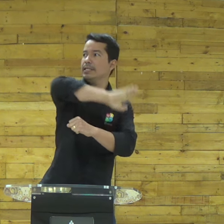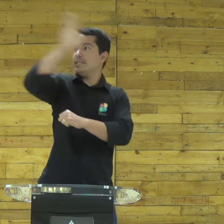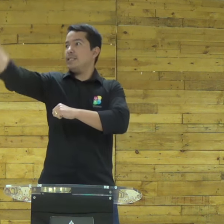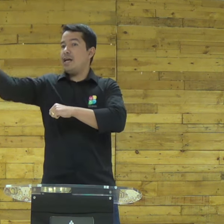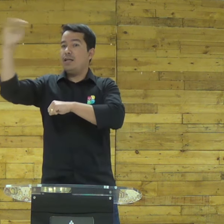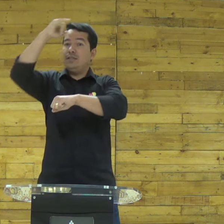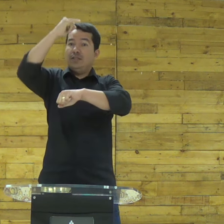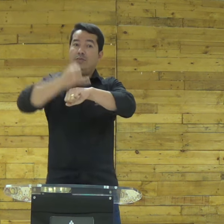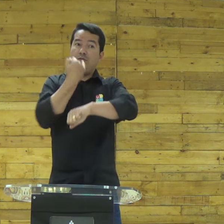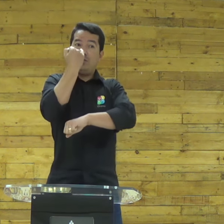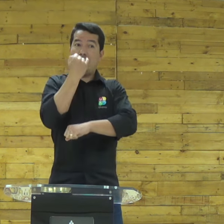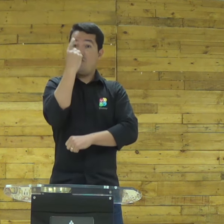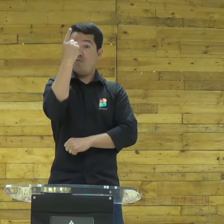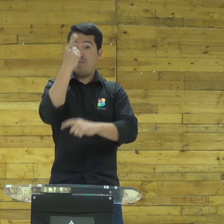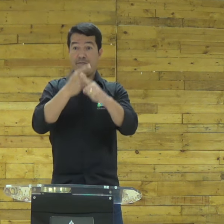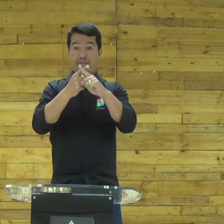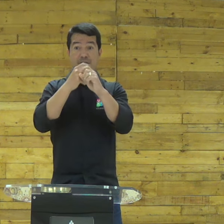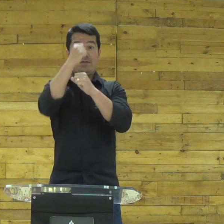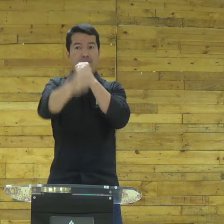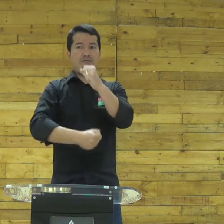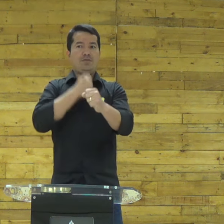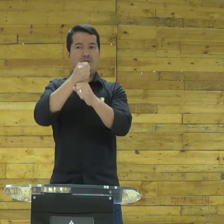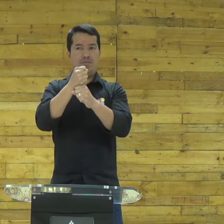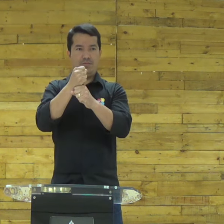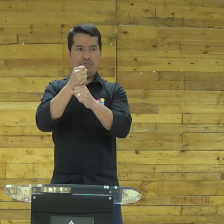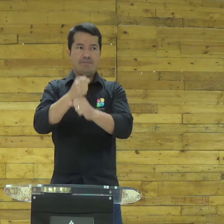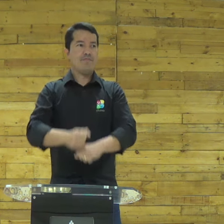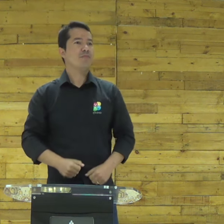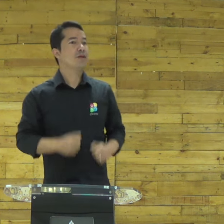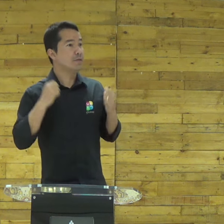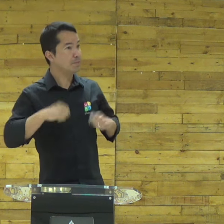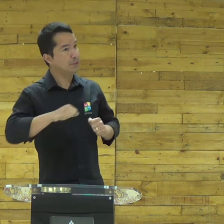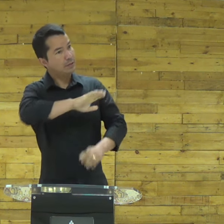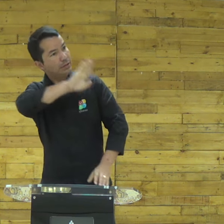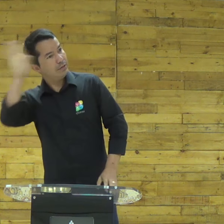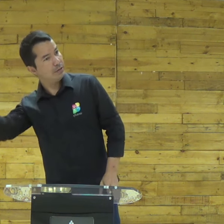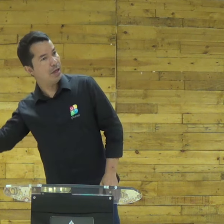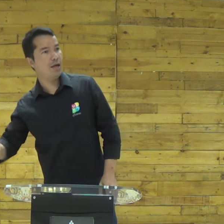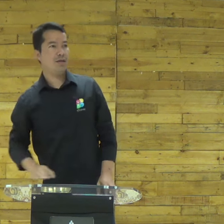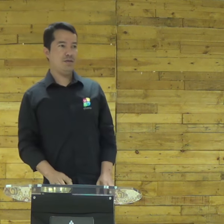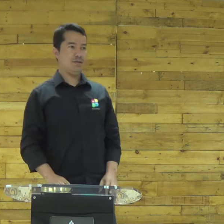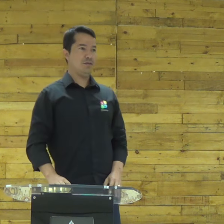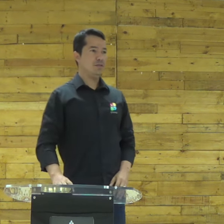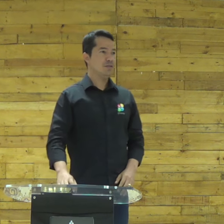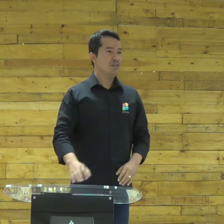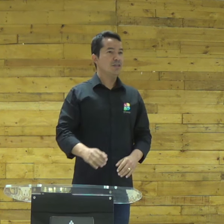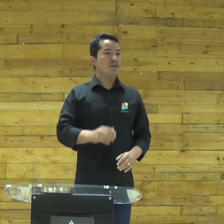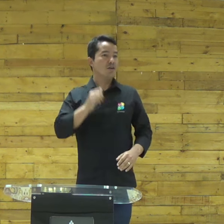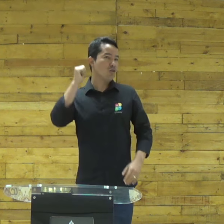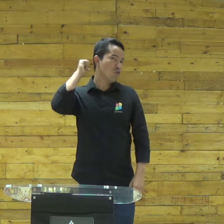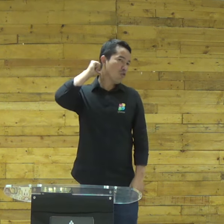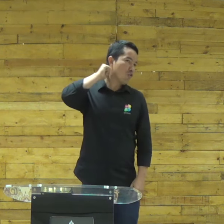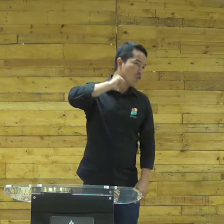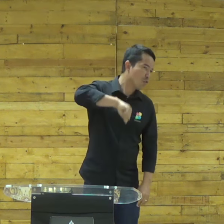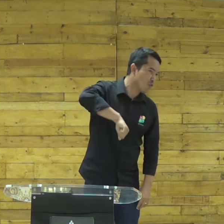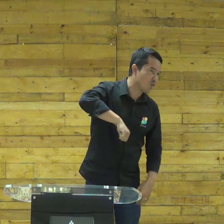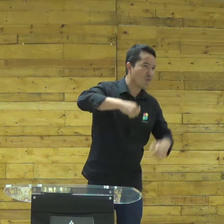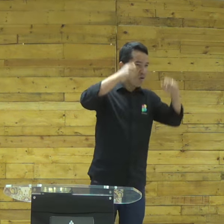ano fosse lá uma uma vez no ano fosse lá para